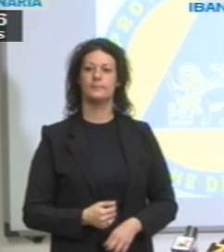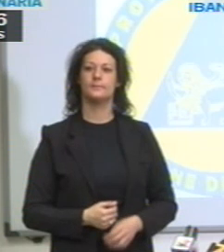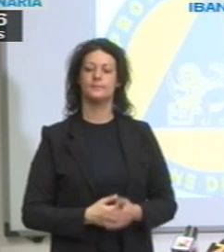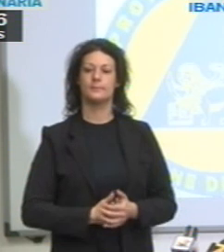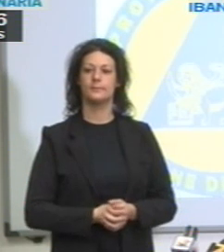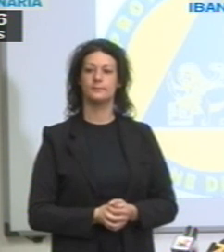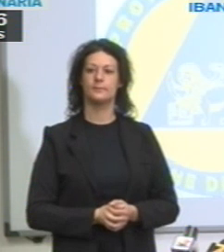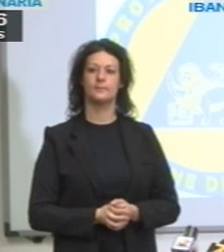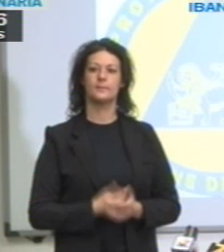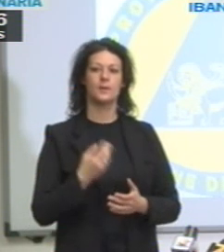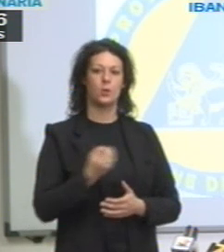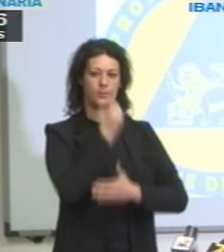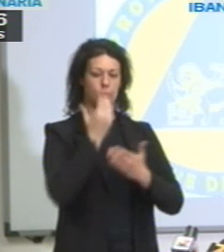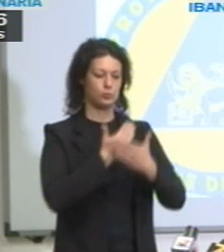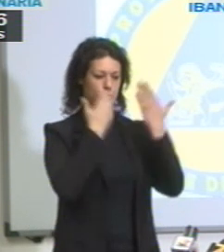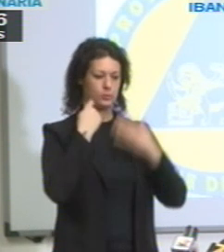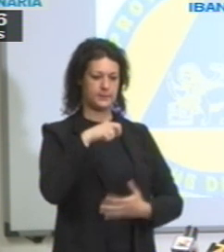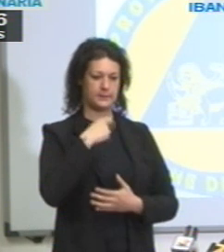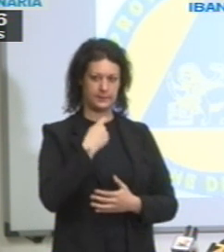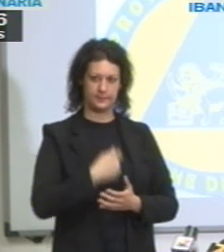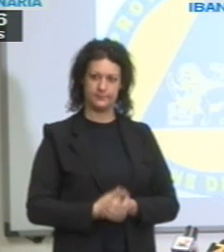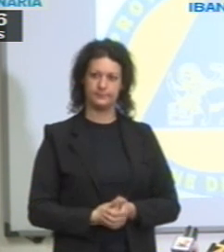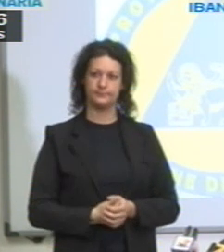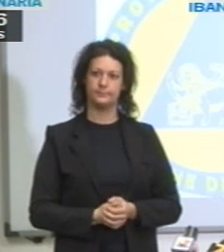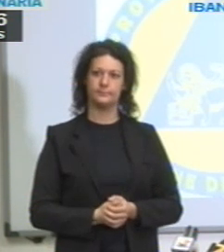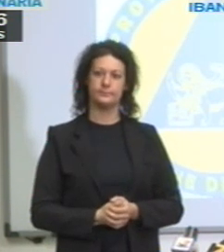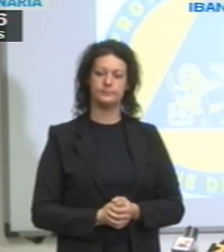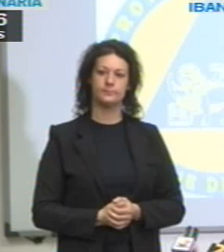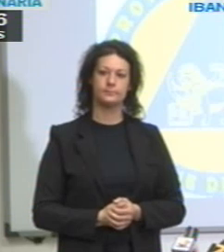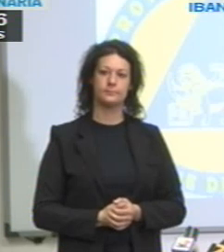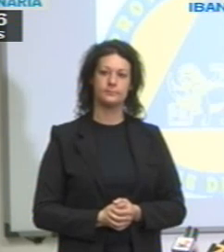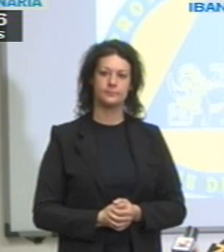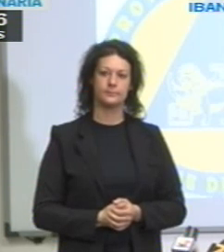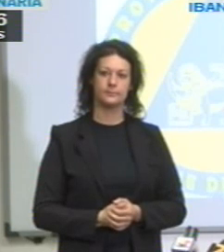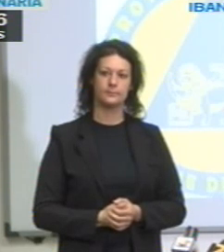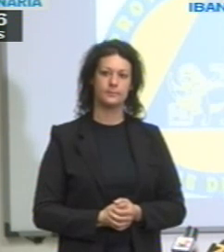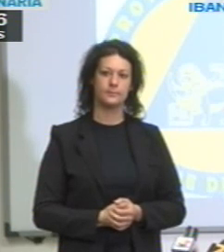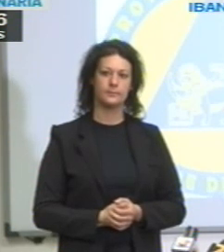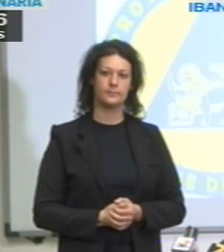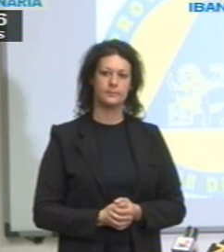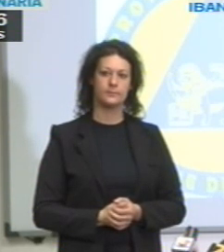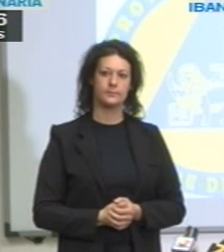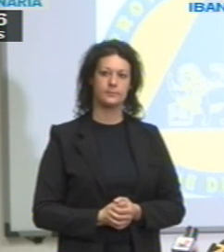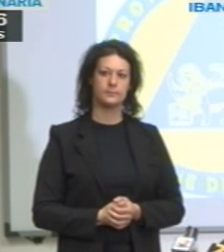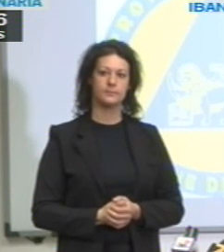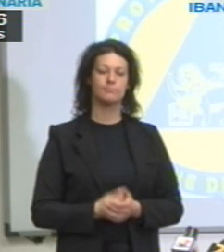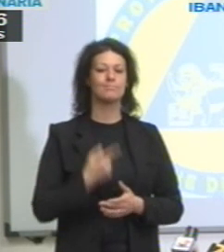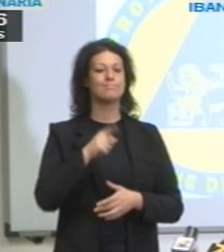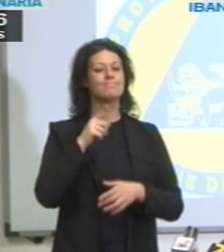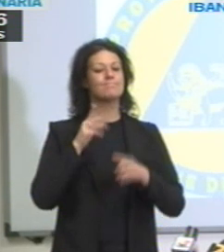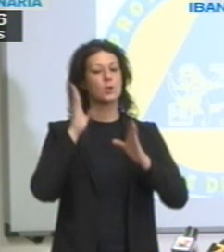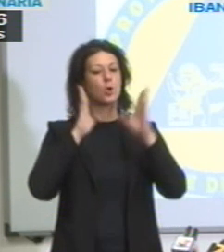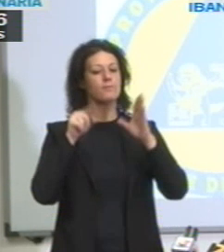Prego, in corso d'opera. Buongiorno Presidente, cosa pensa della dichiarazione che sarebbe stata fatta in merito agli specializzandi in